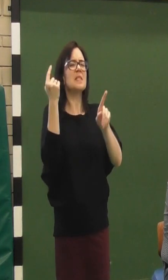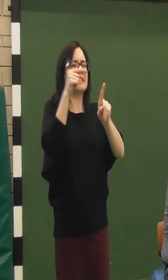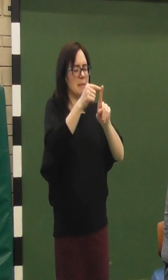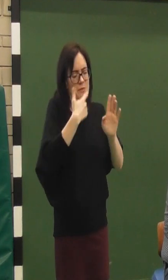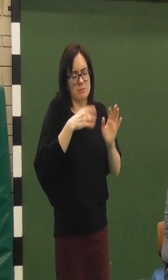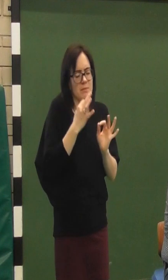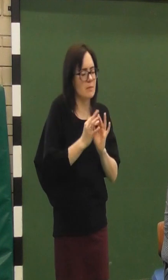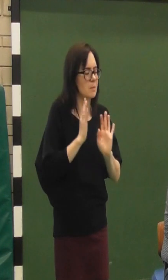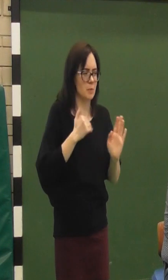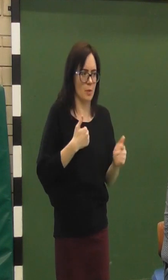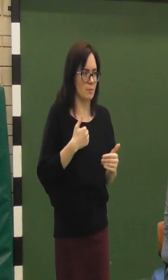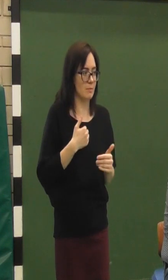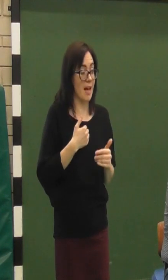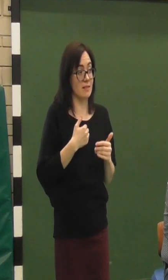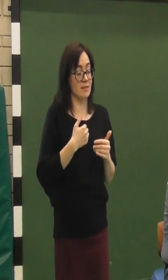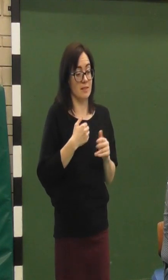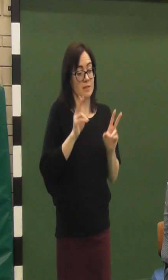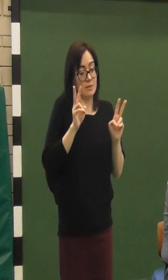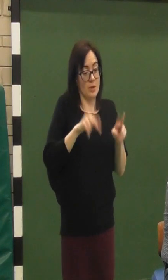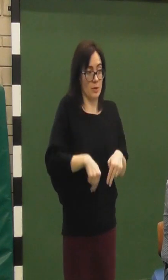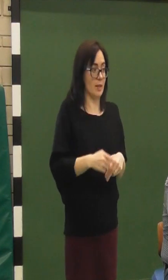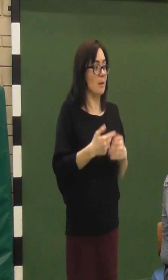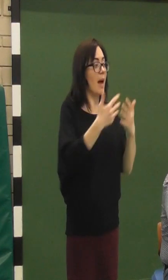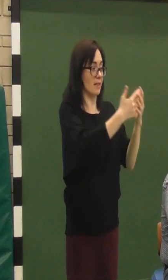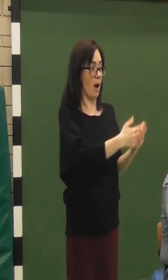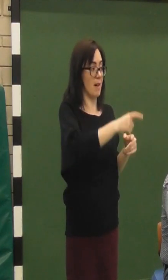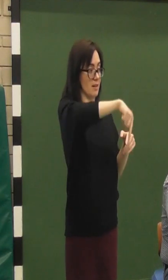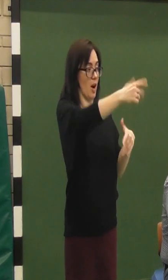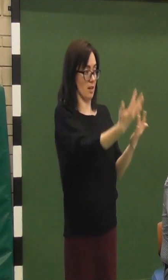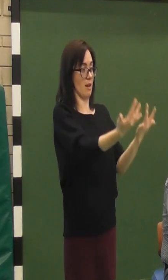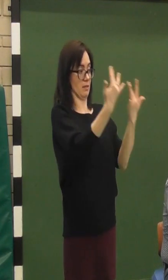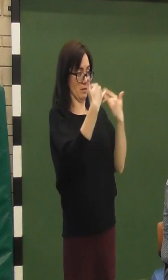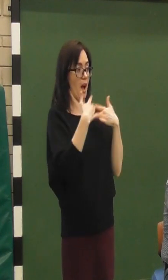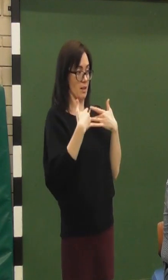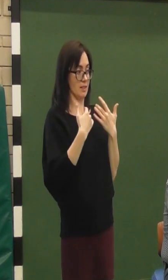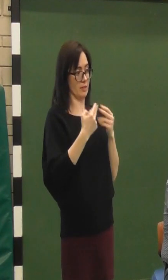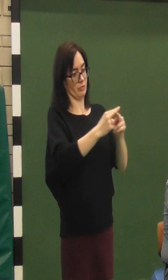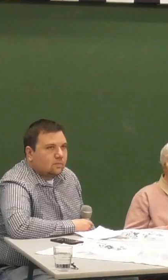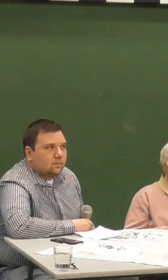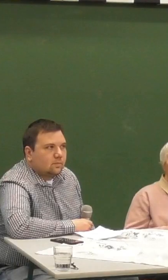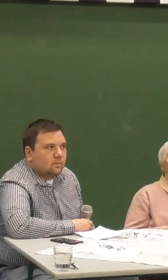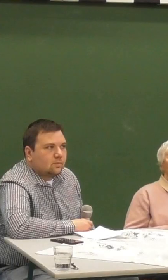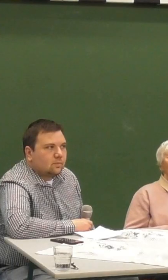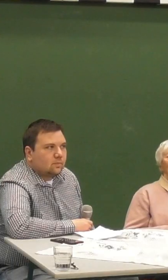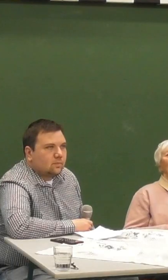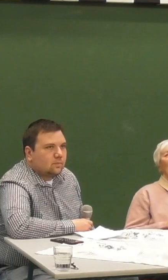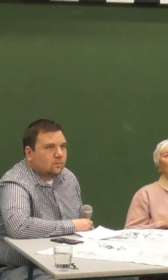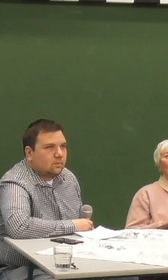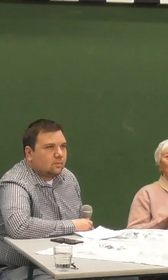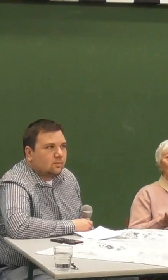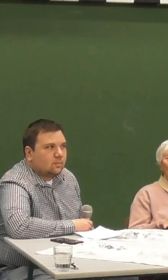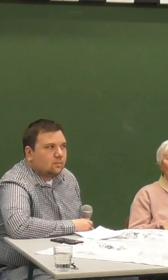az amerikaiak szabadítottak fel, mert azok voltak már közel hozzánk. Néhány